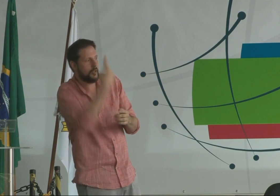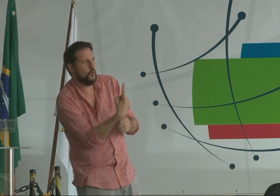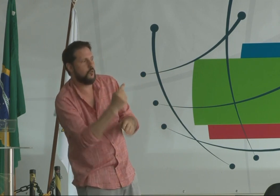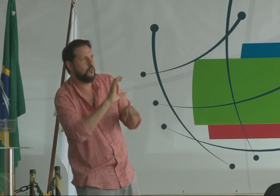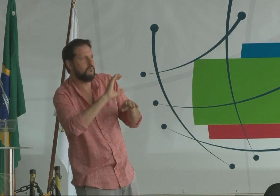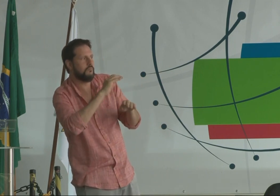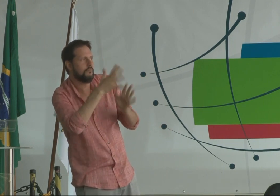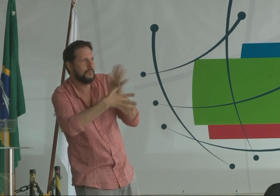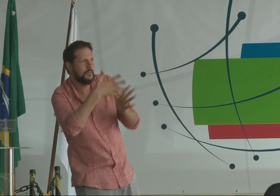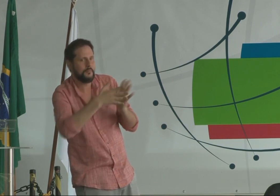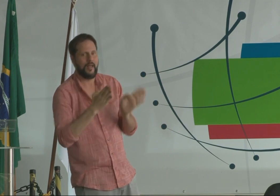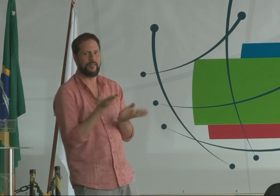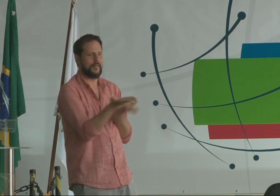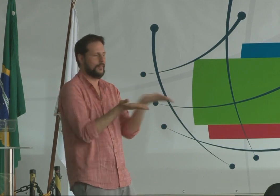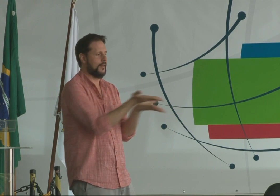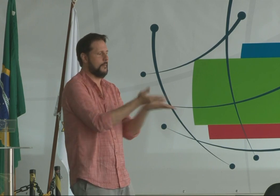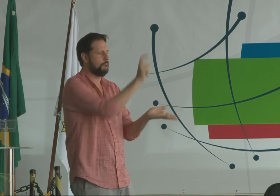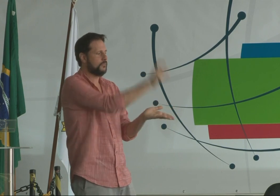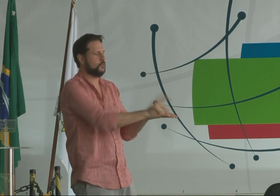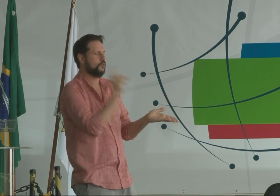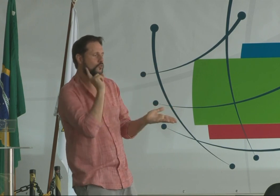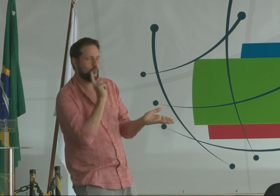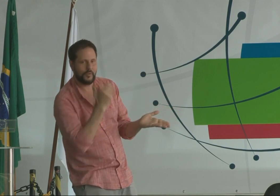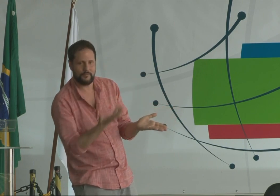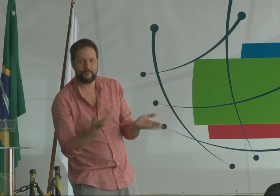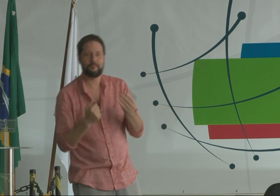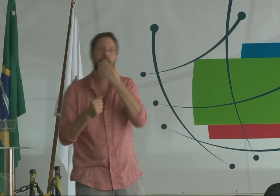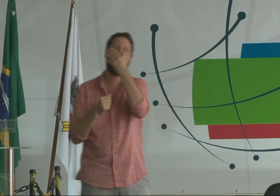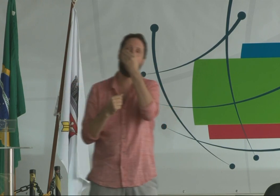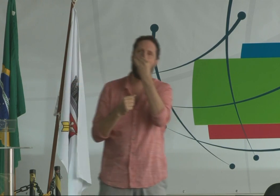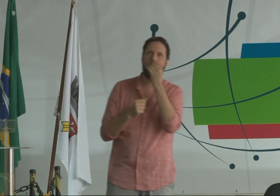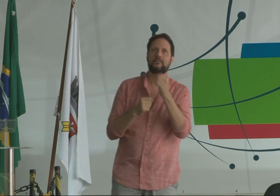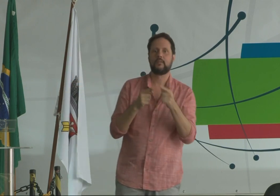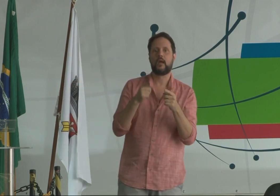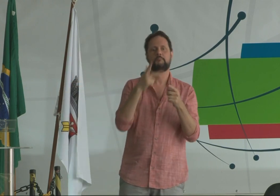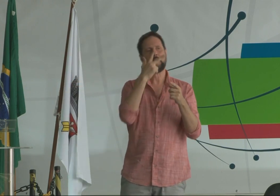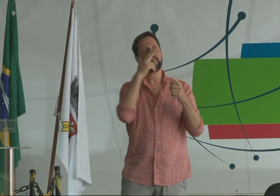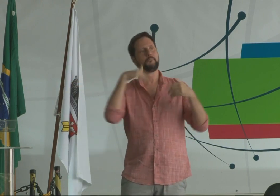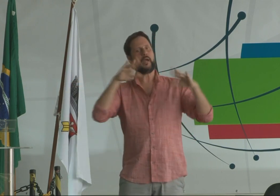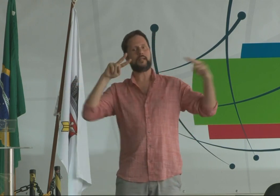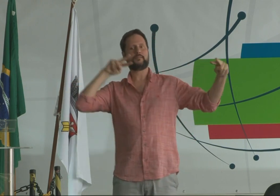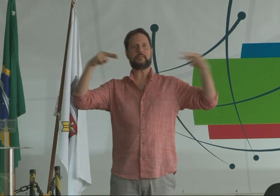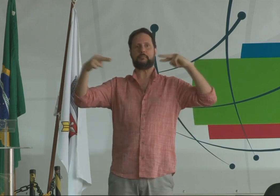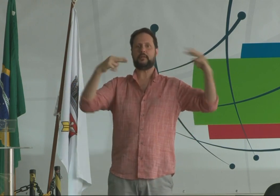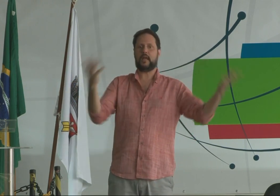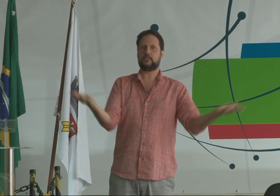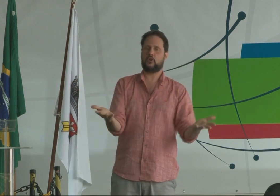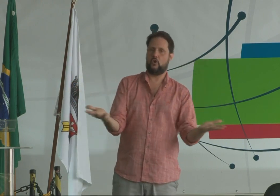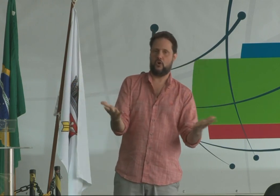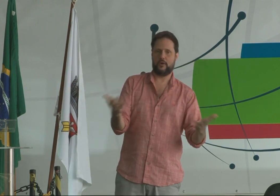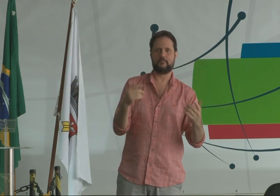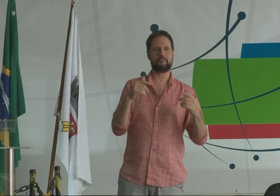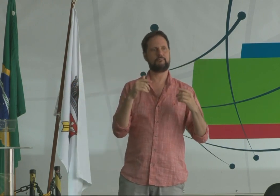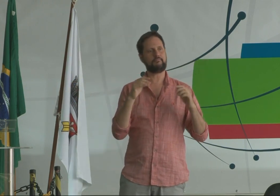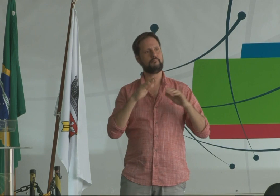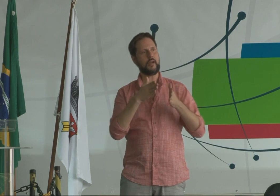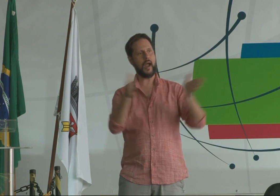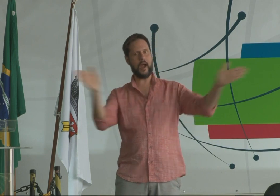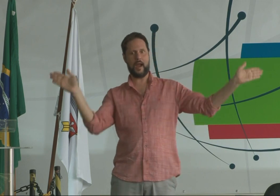legislação que assegura que empresas garantam que pessoas tenham que aprender alguma coisa de Liga dos Sinais para atender os furtos e por debaixo. Então, é que essa quantidade